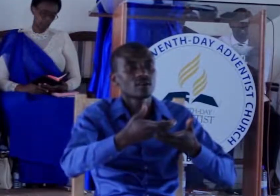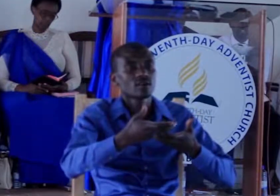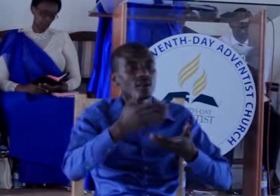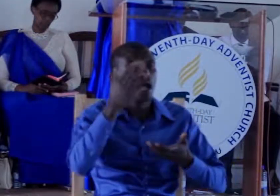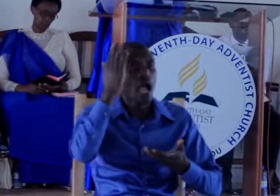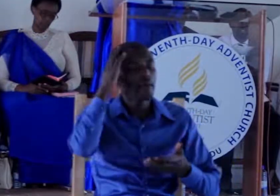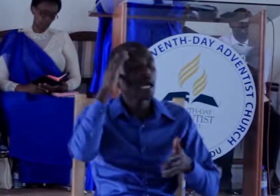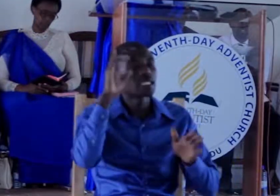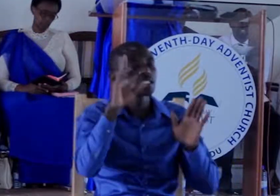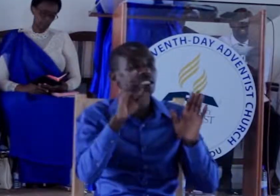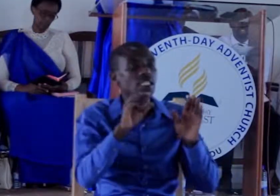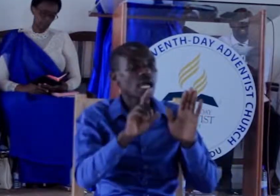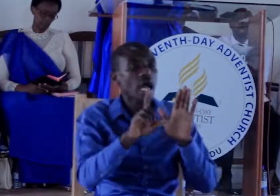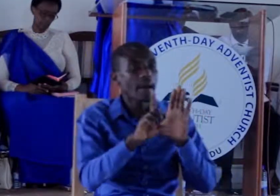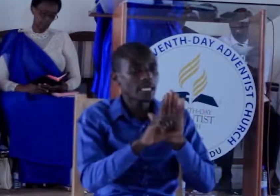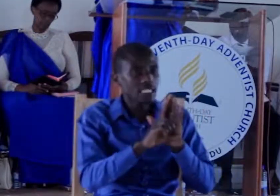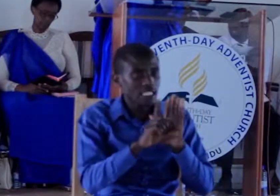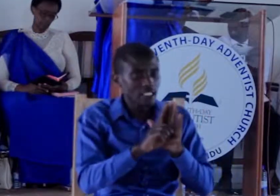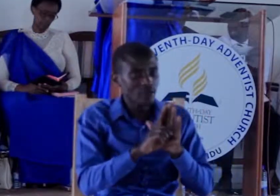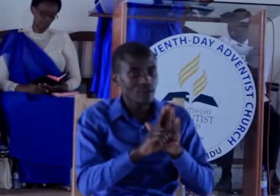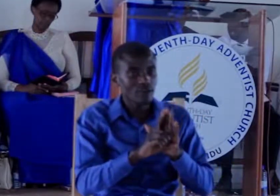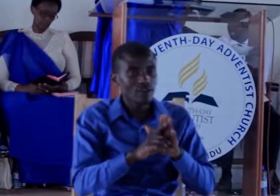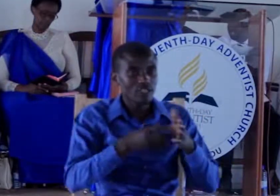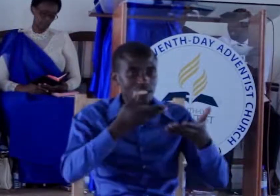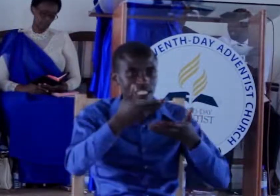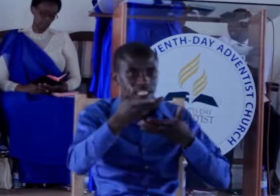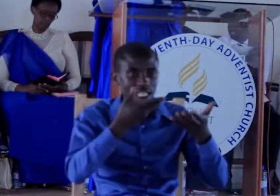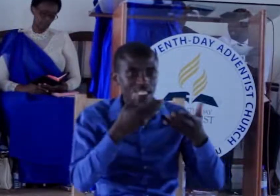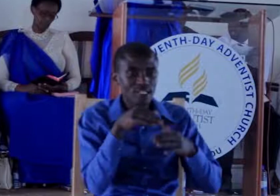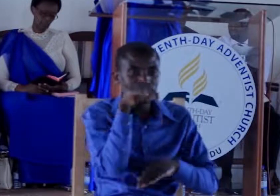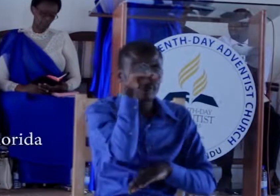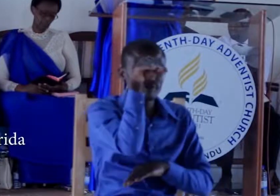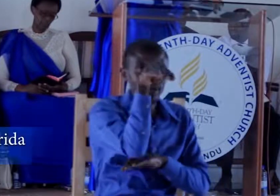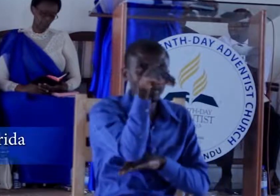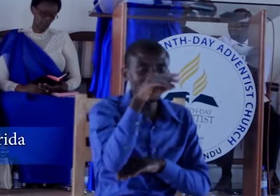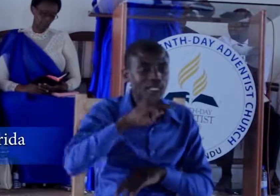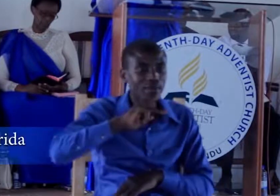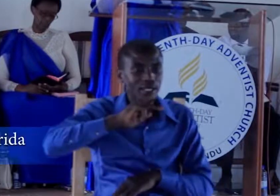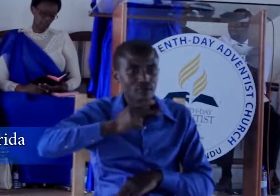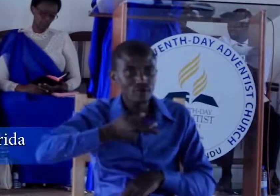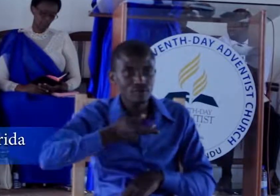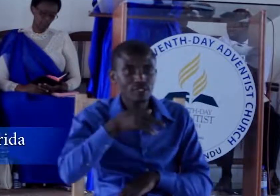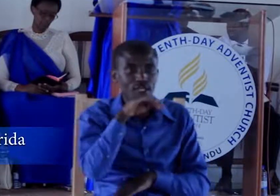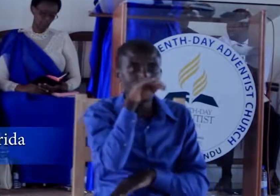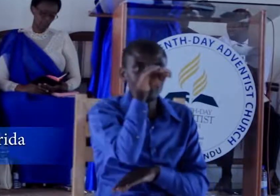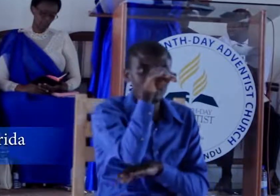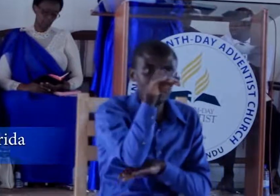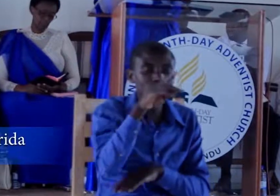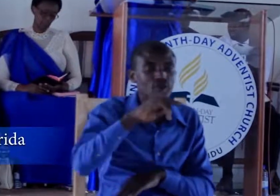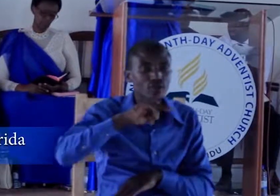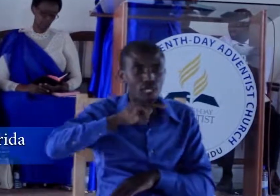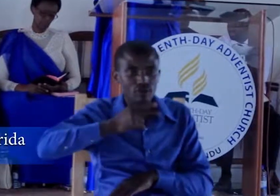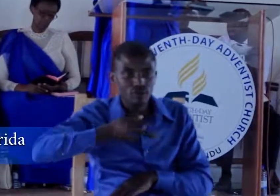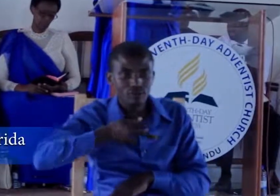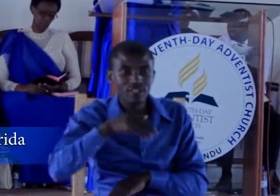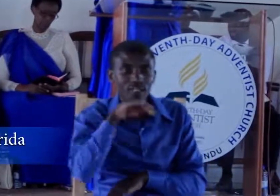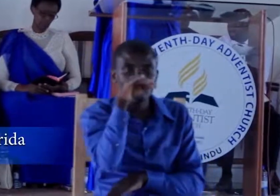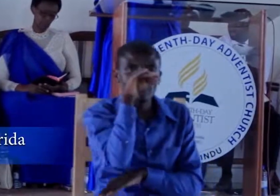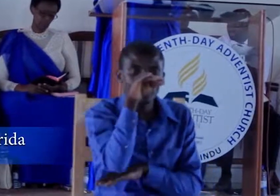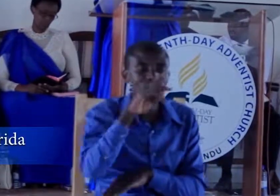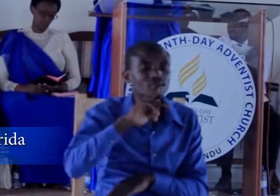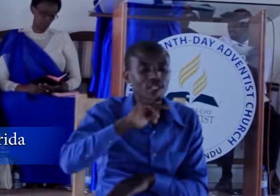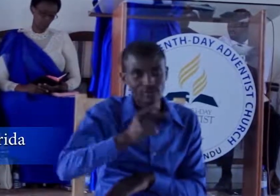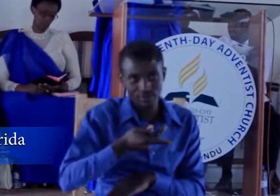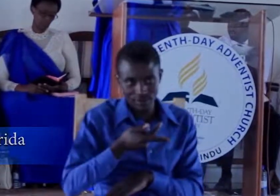ko mutavuga nibyo kubwiriza nyine umubwiriza warabwiriza bikarangira ariko ikiganiro cyo